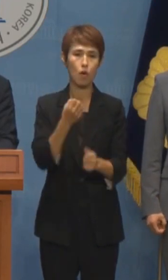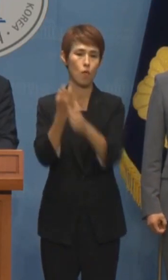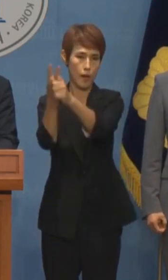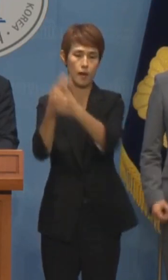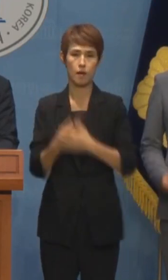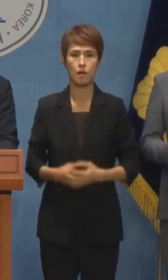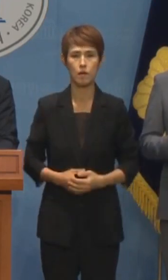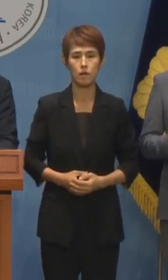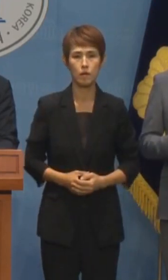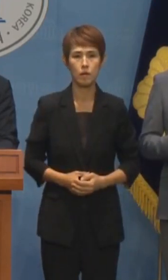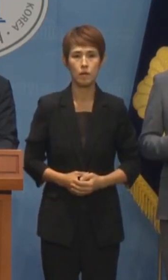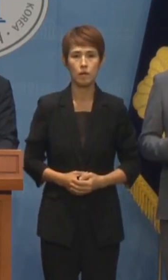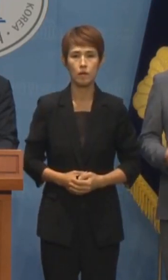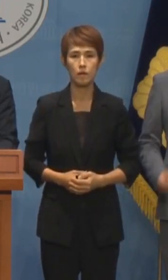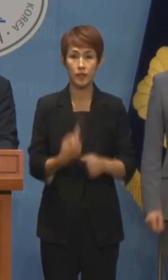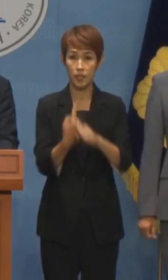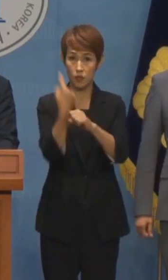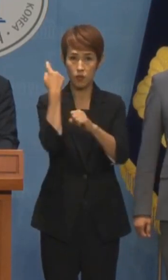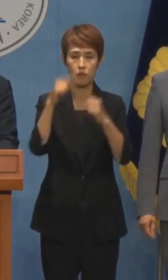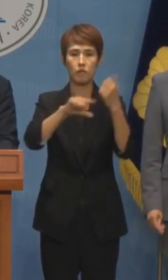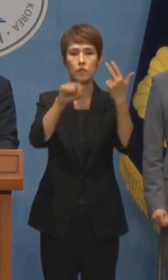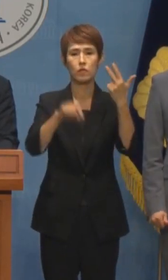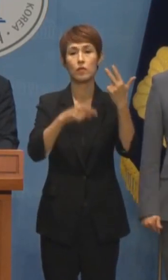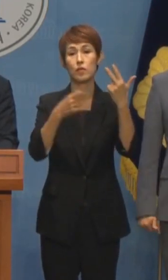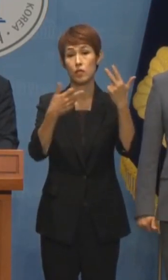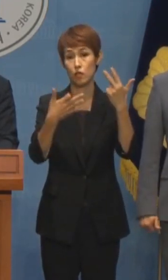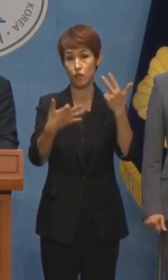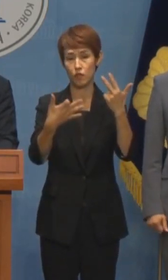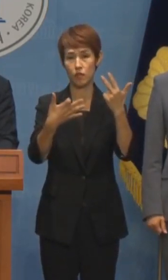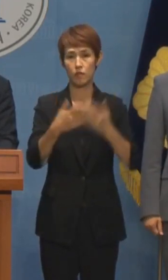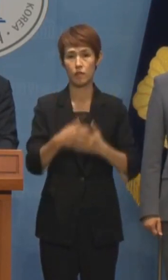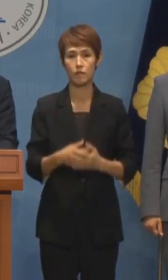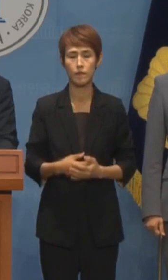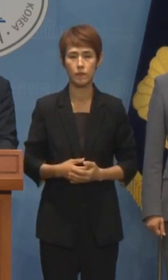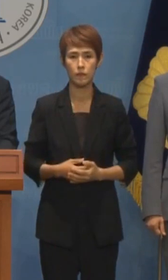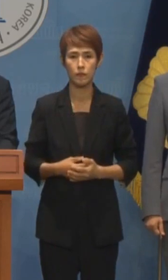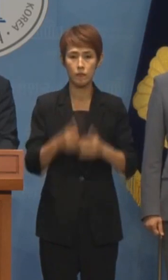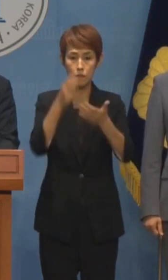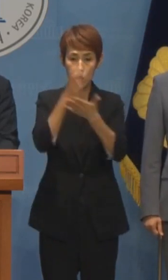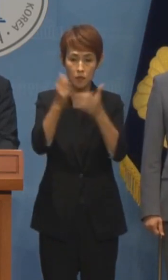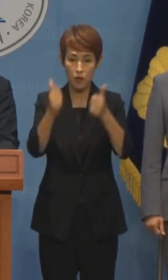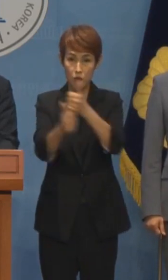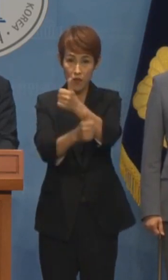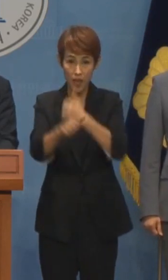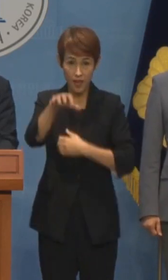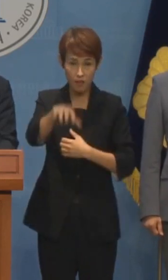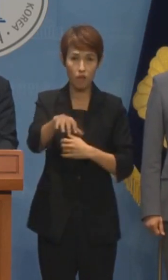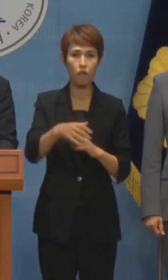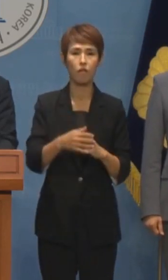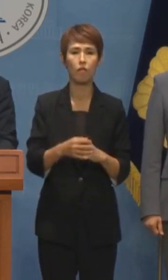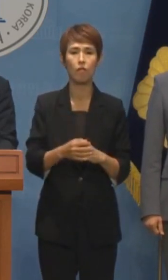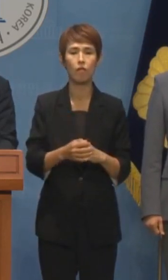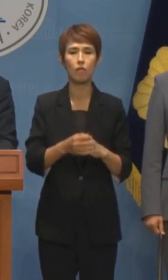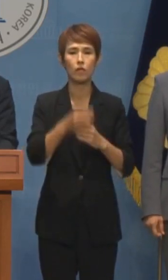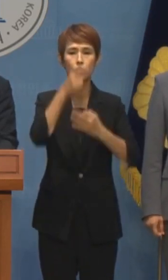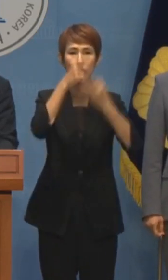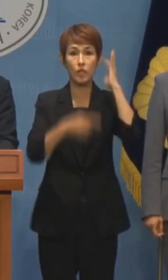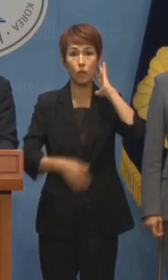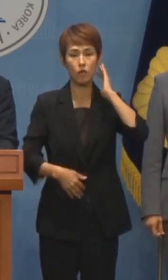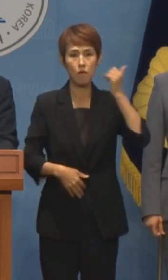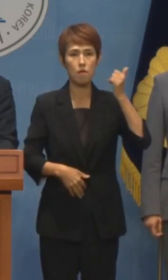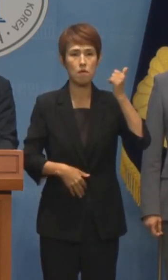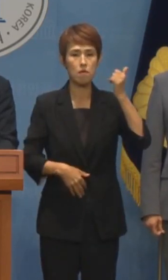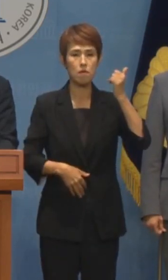이들은 지난 2024년 7월 19일 국회 법제사법위원회에서 열린 윤석열 대통령 탄핵청원